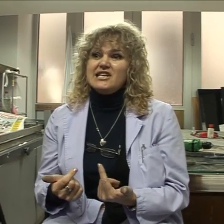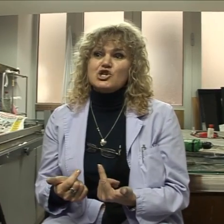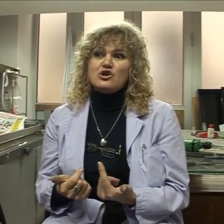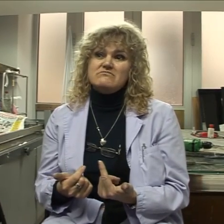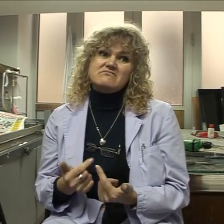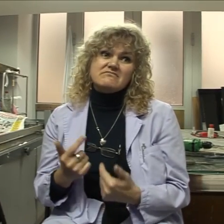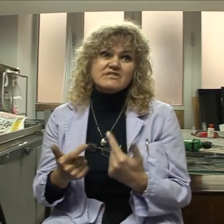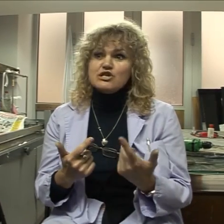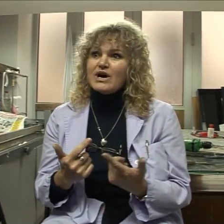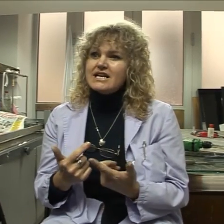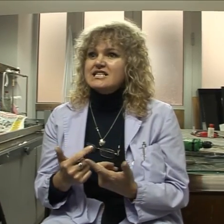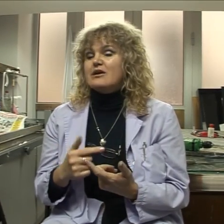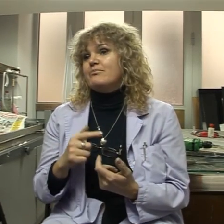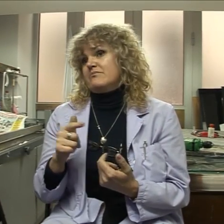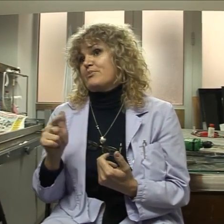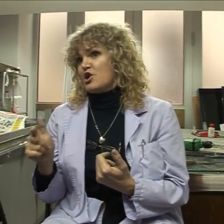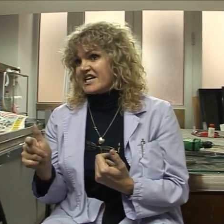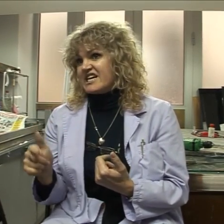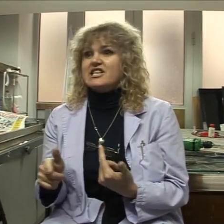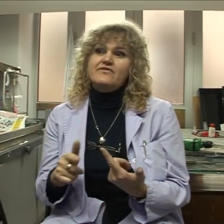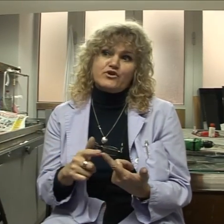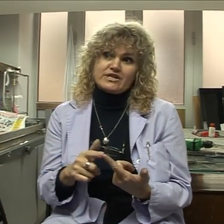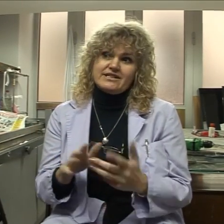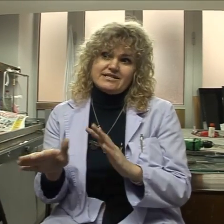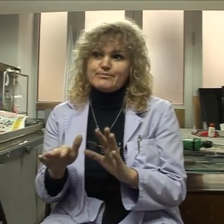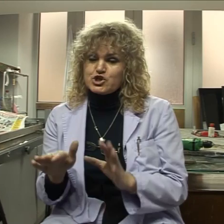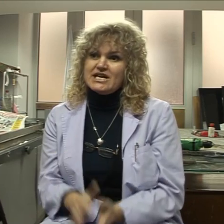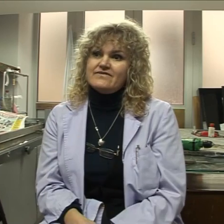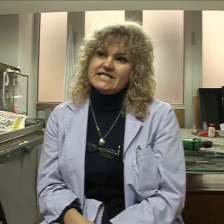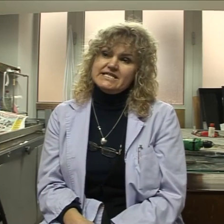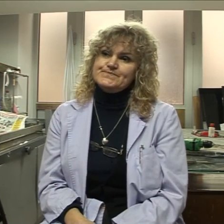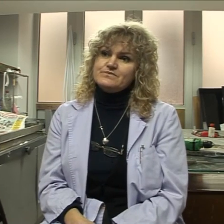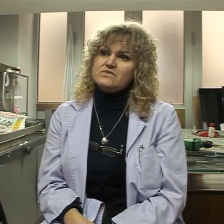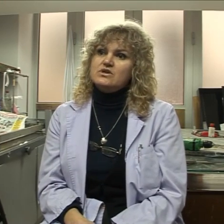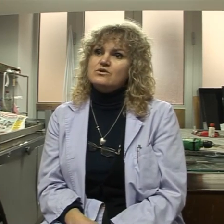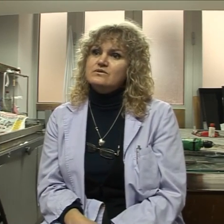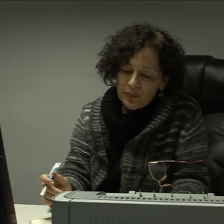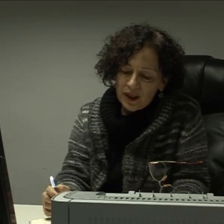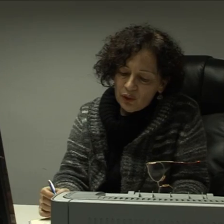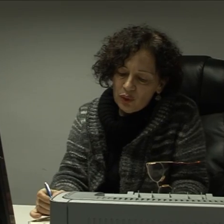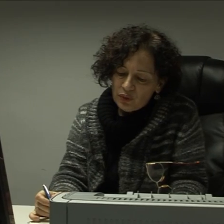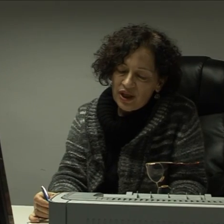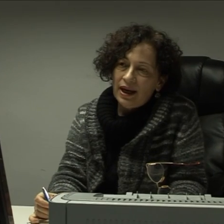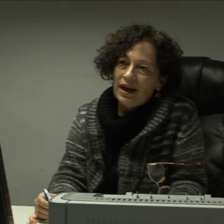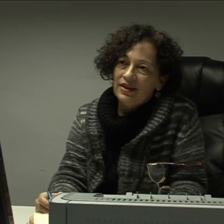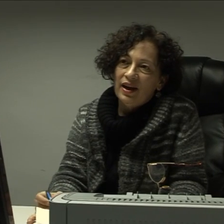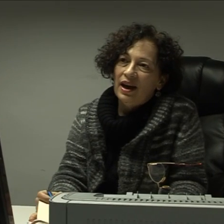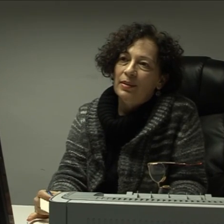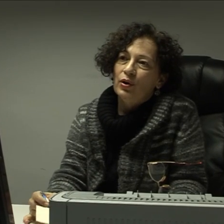teško situacija, projekat i fond za poštamanje. To je to. Mi ih uopšte ne razdvajamo